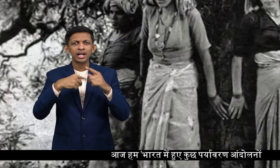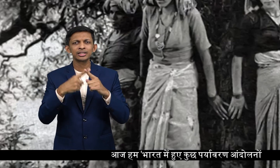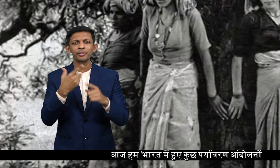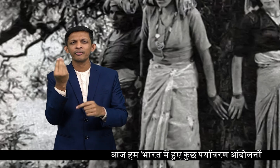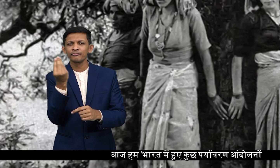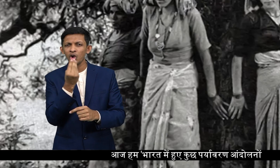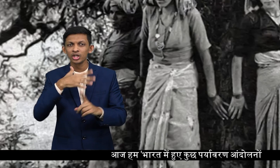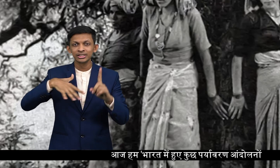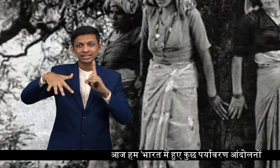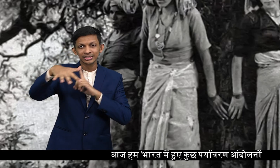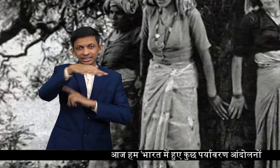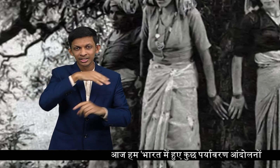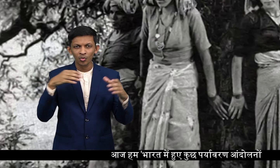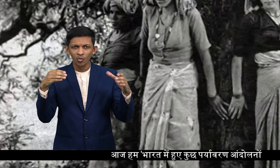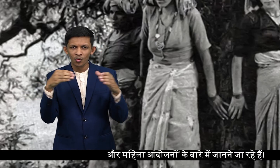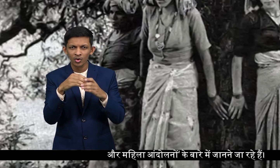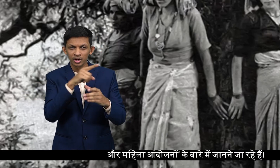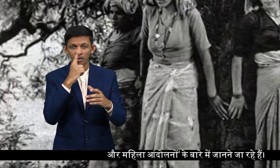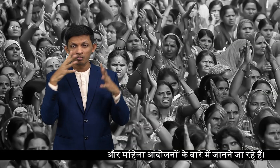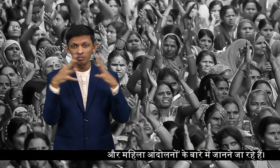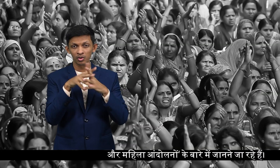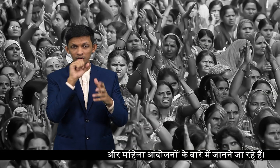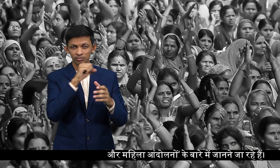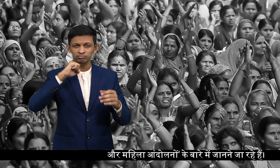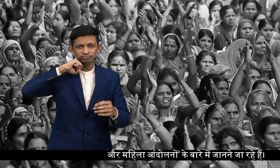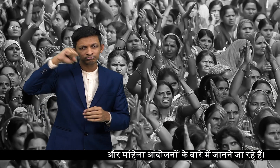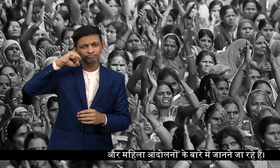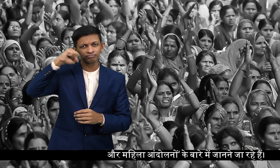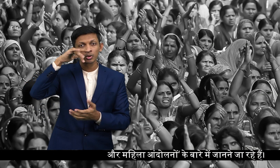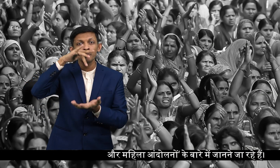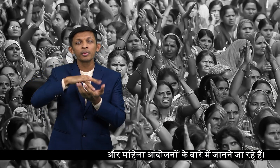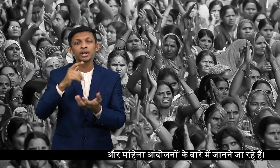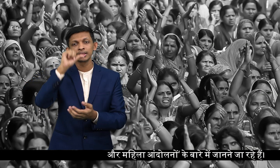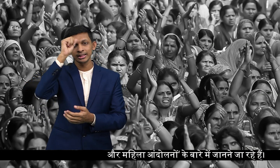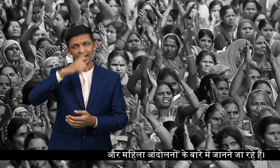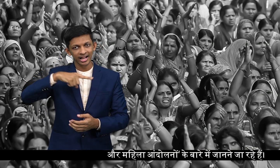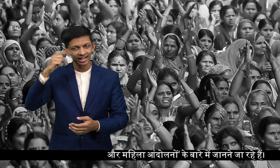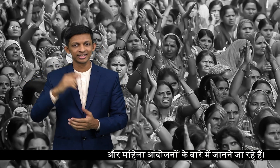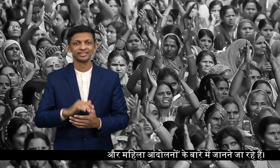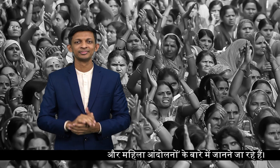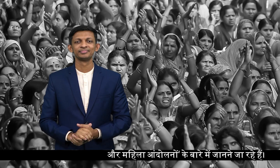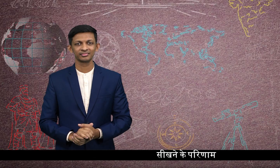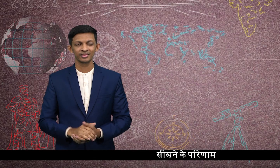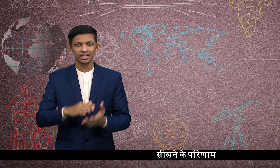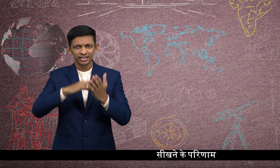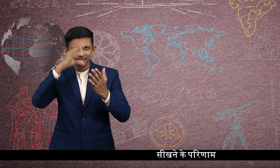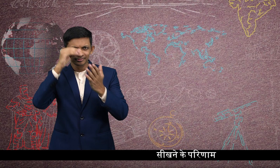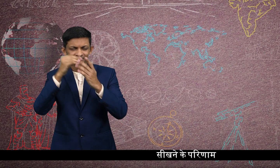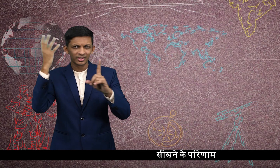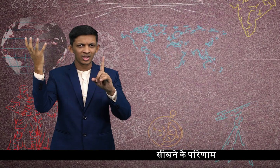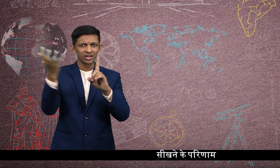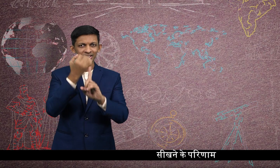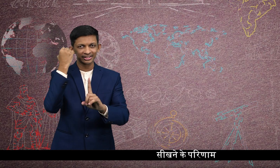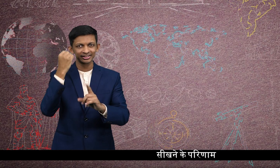कुछ पर्यावरण आंदोलनों और महिला आंदोलनों के बारे में जानने जा रहे हैं। सीखने